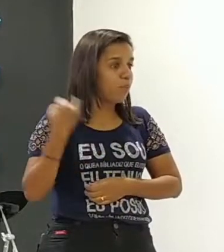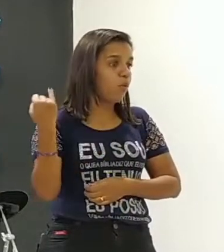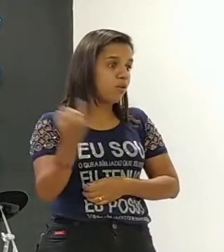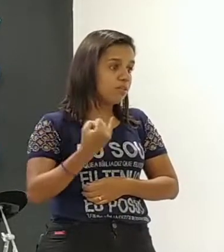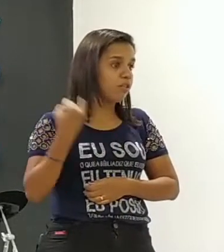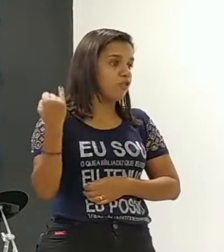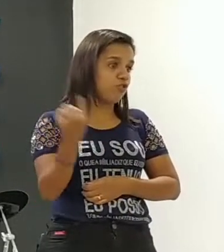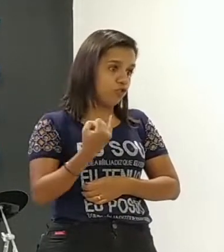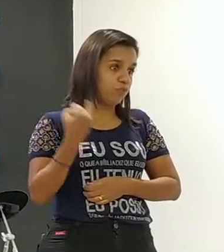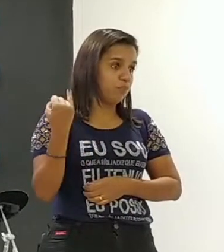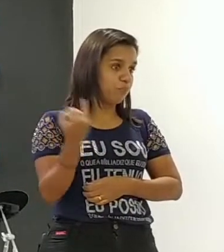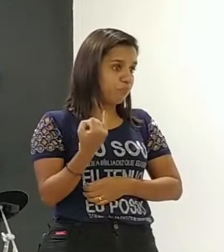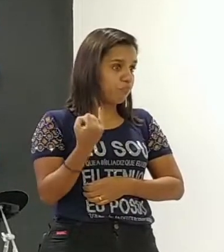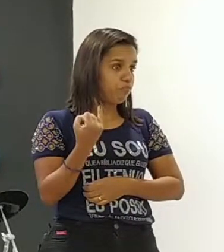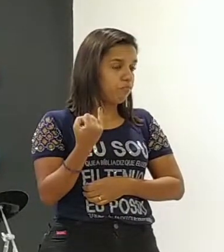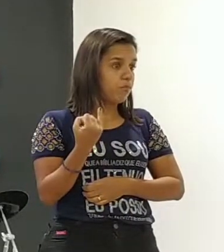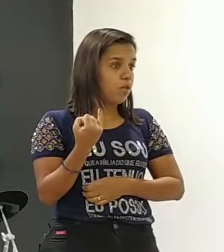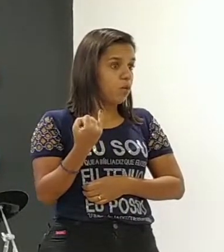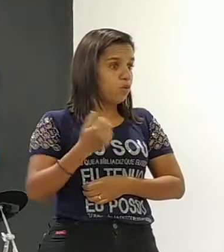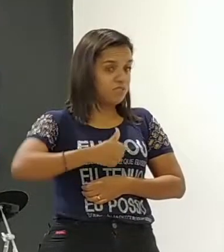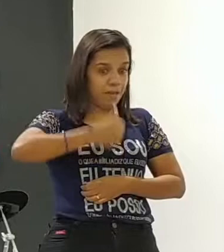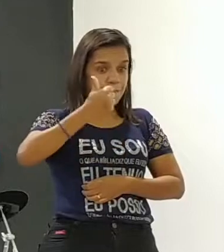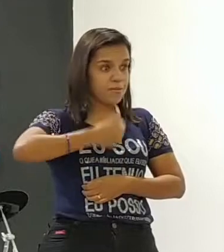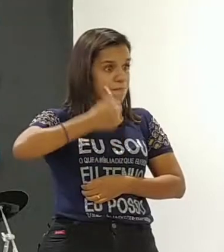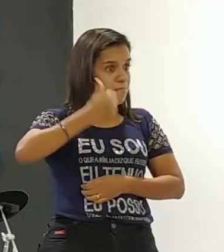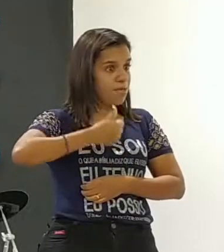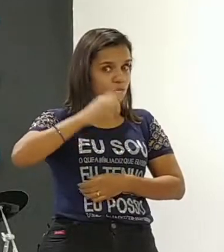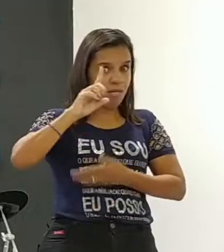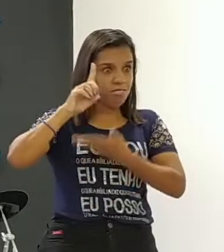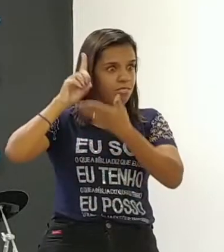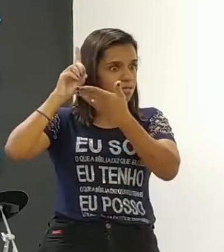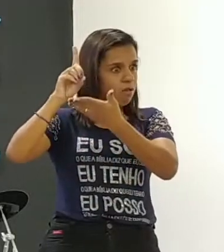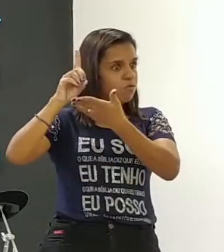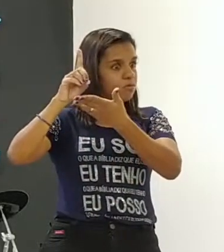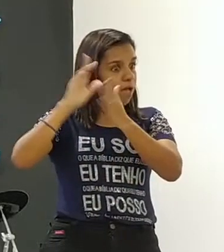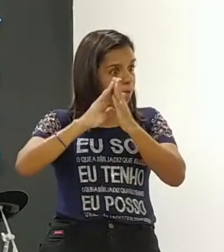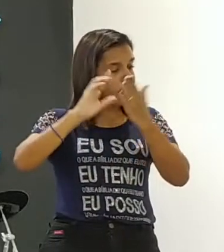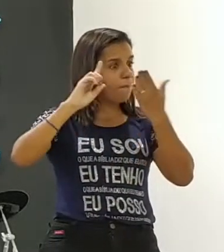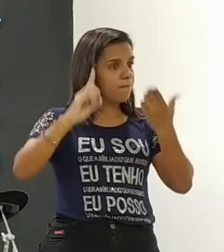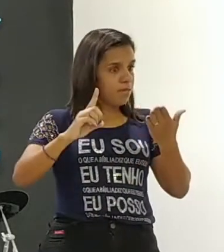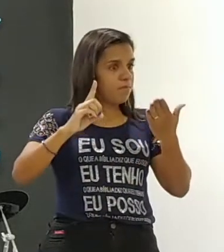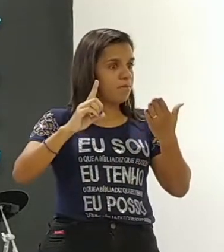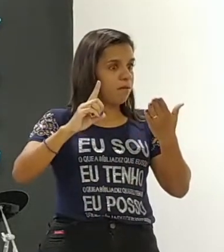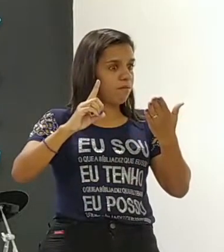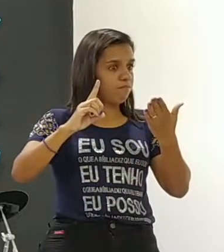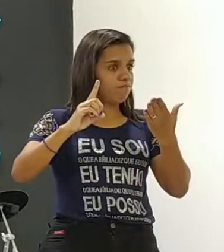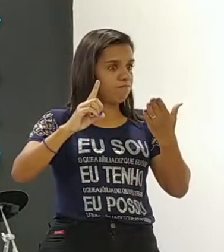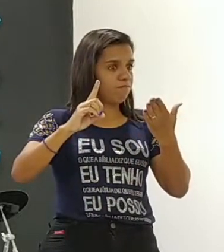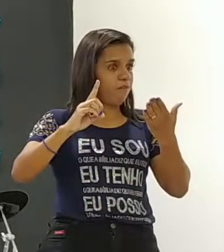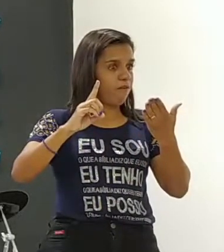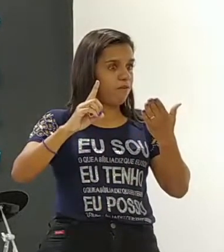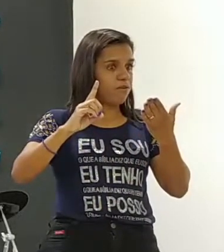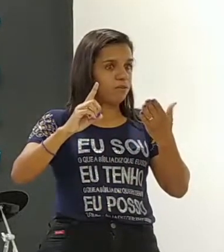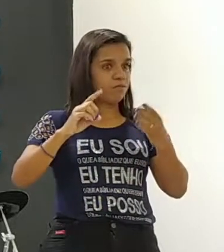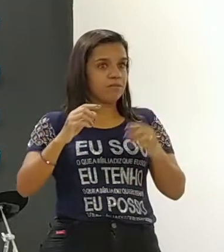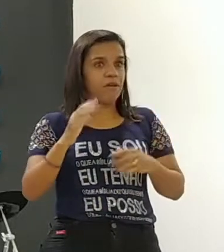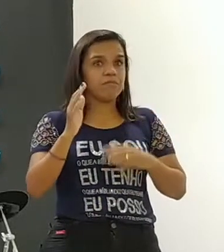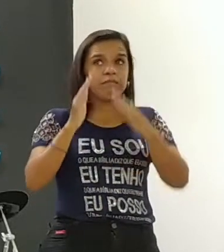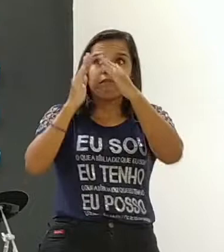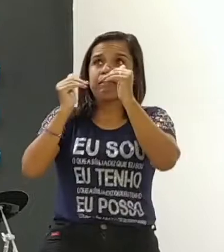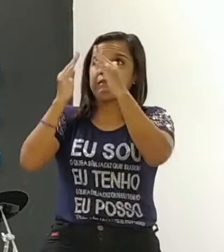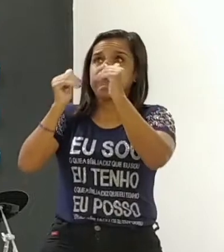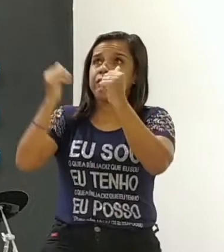tão importante, que quando você dá prioridade a Deus, a Bíblia fala que nem mais correr atrás de bênção você corre. A